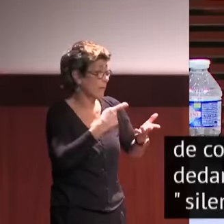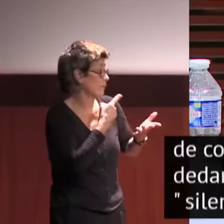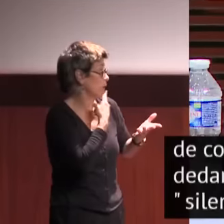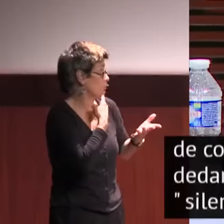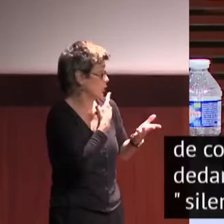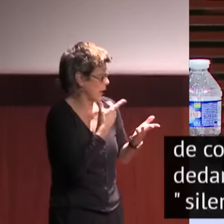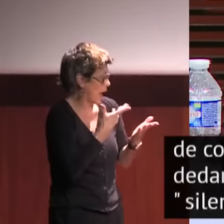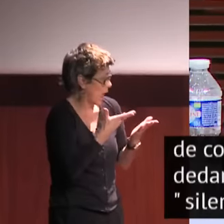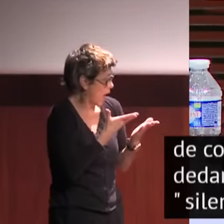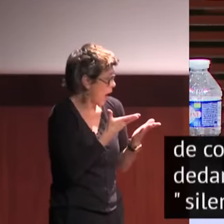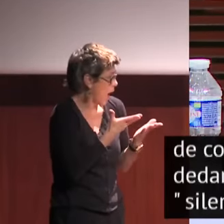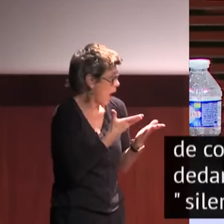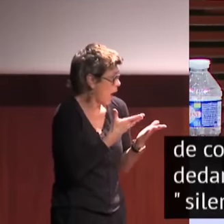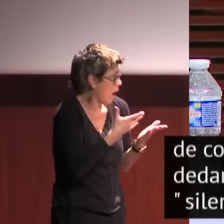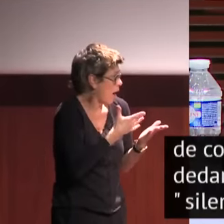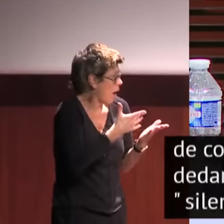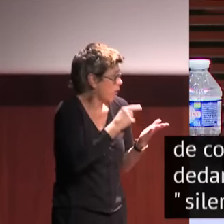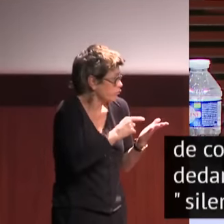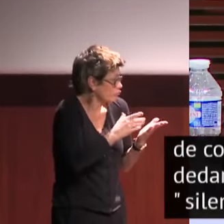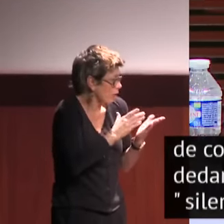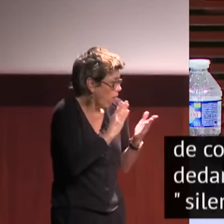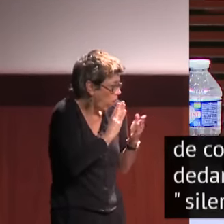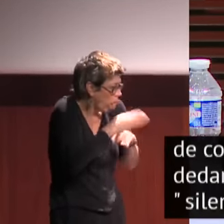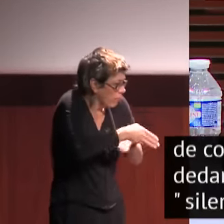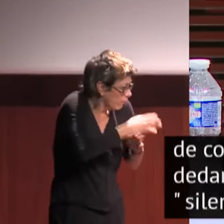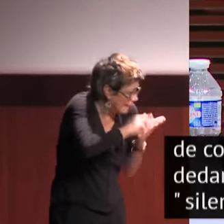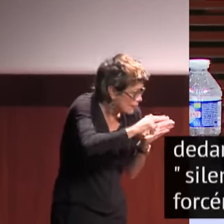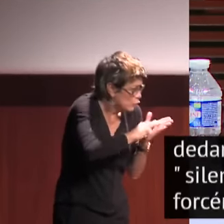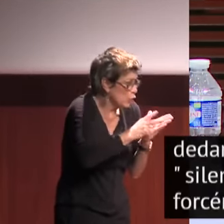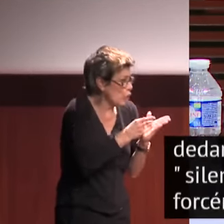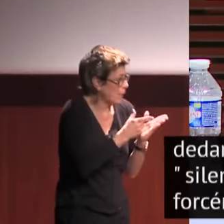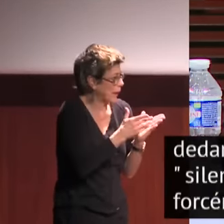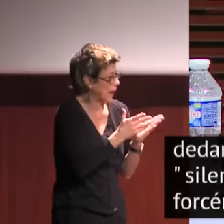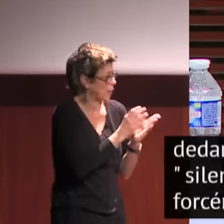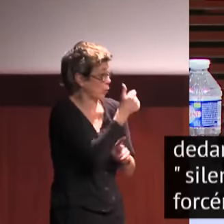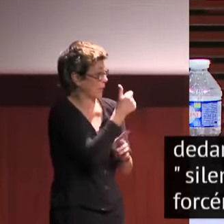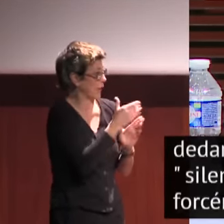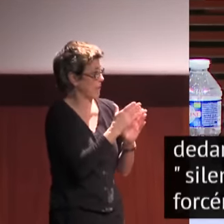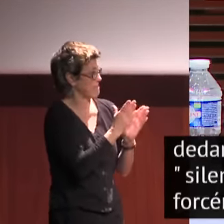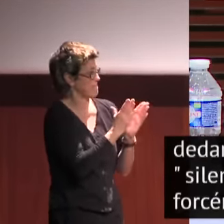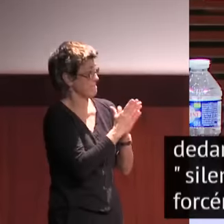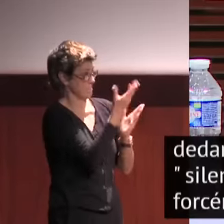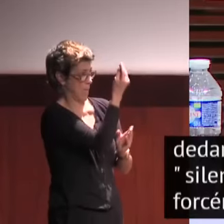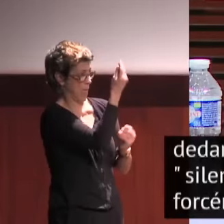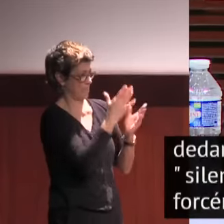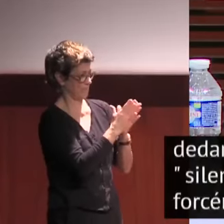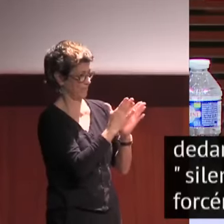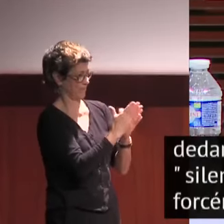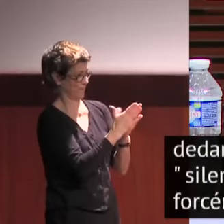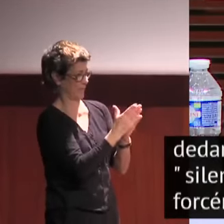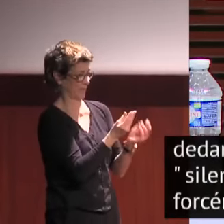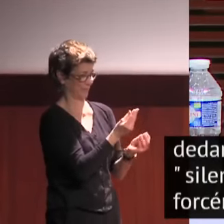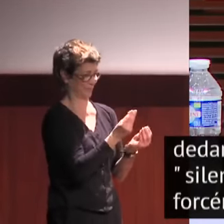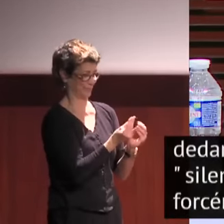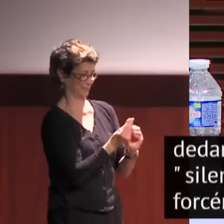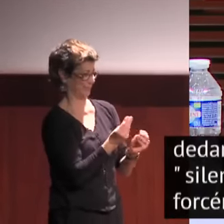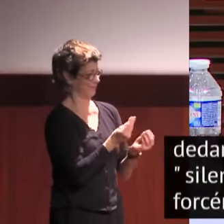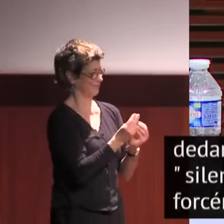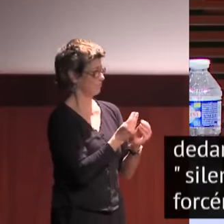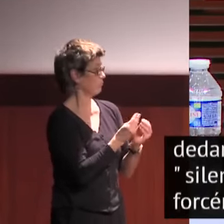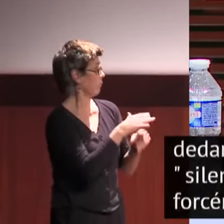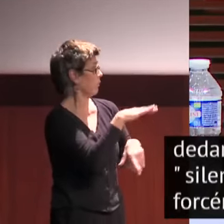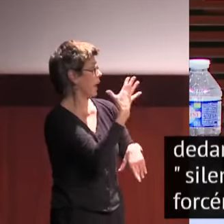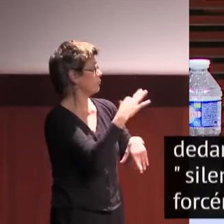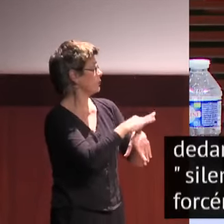de l'objet, même pas forcément y entrer dans un premier temps, mais déjà avoir en main l'objet livre. Et donc, on a instauré un quart